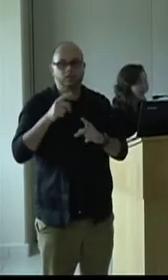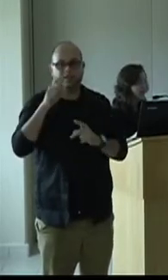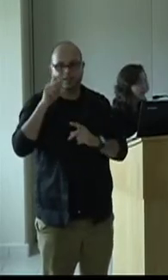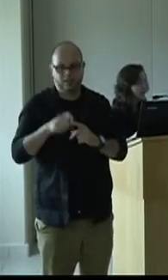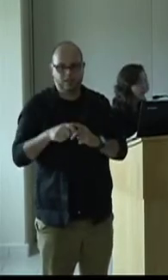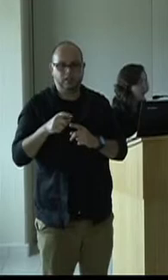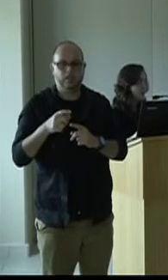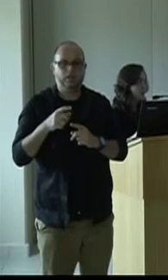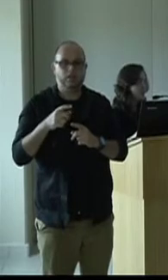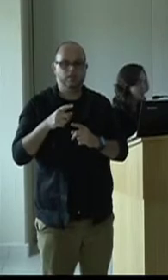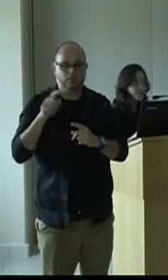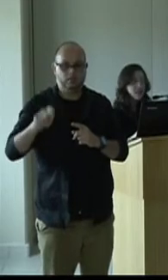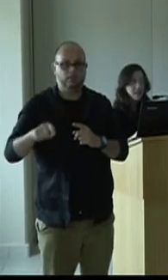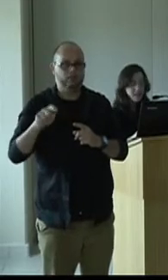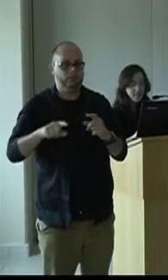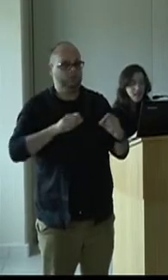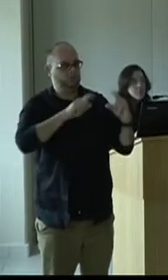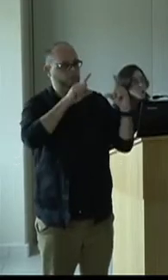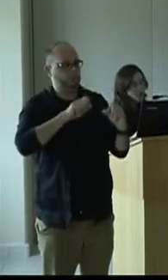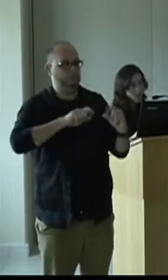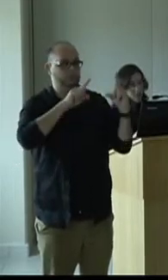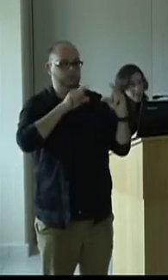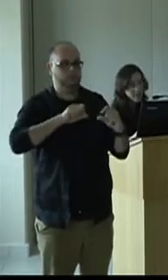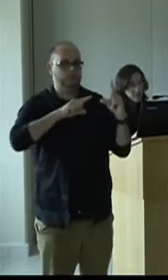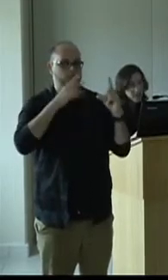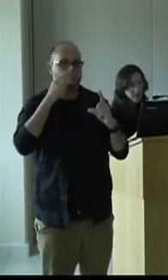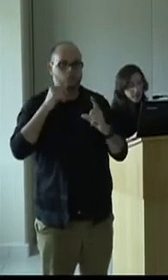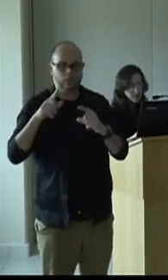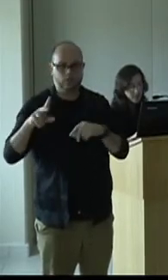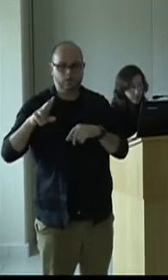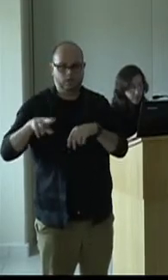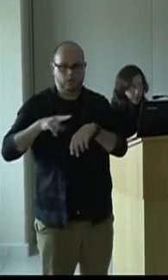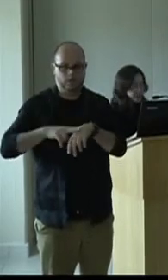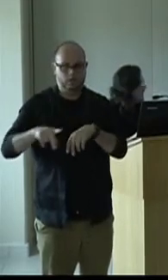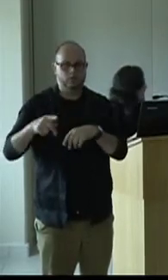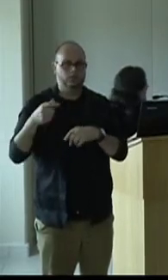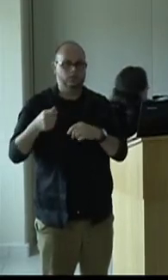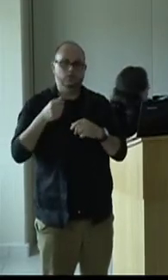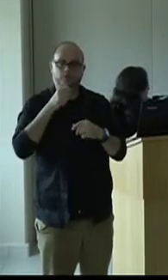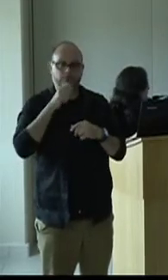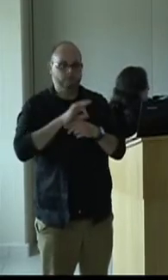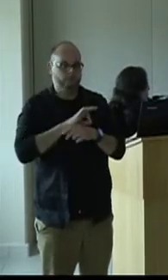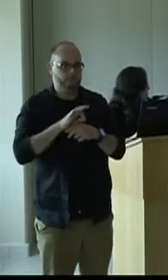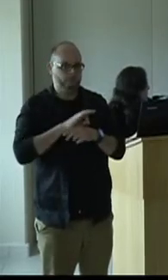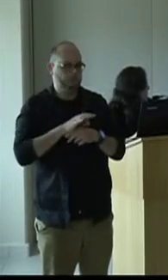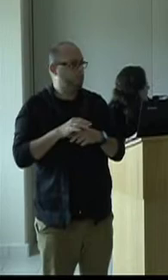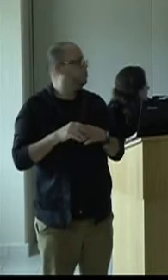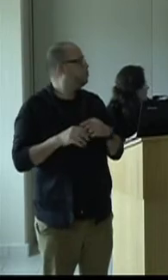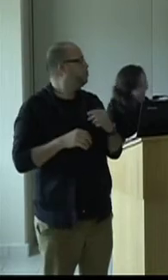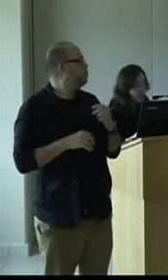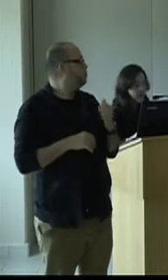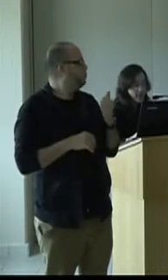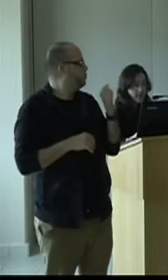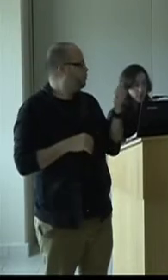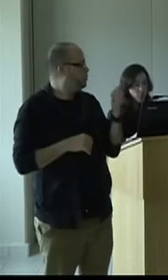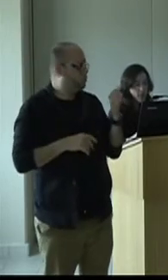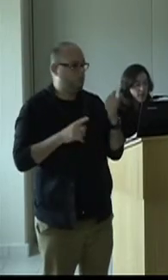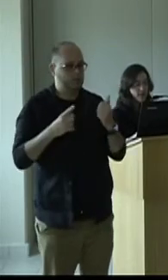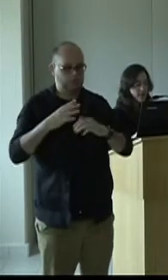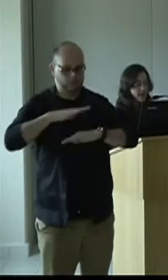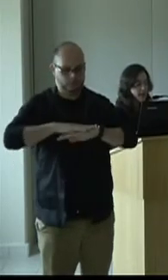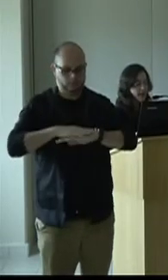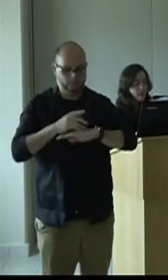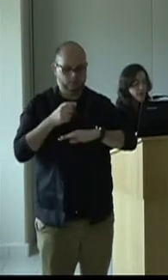el control remoto convencional inalámbrico a ella no le sirve. Así que ahí la vemos, la cajita que ustedes ven que tiene en